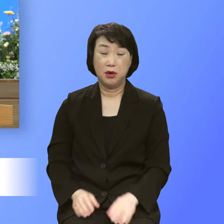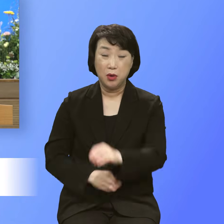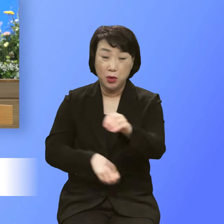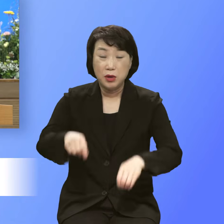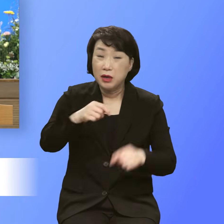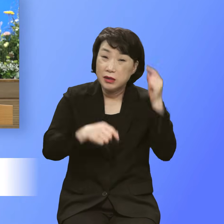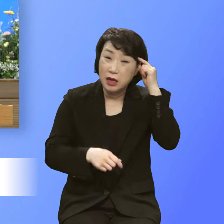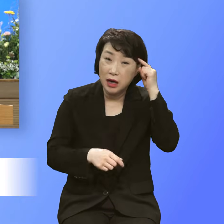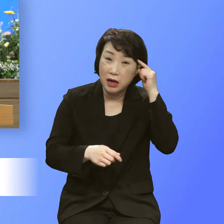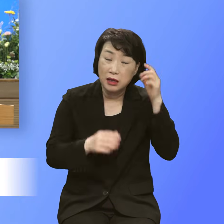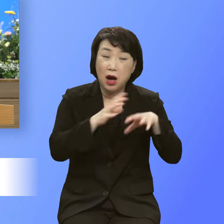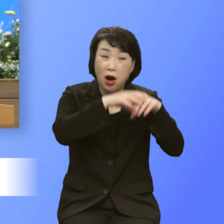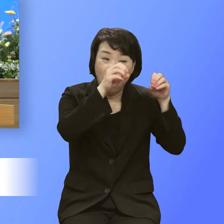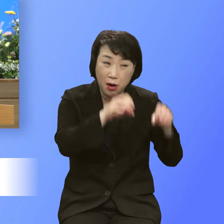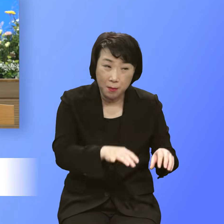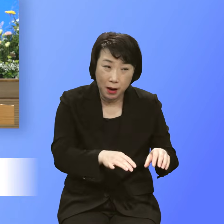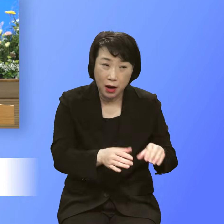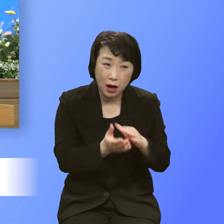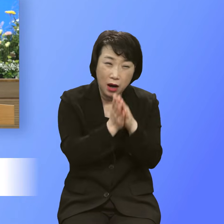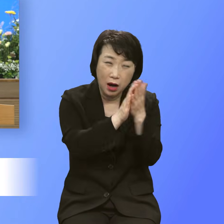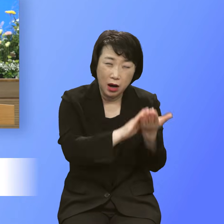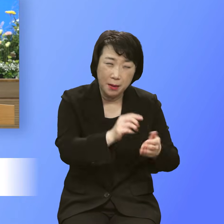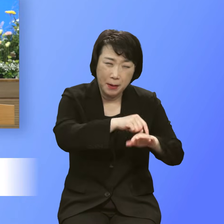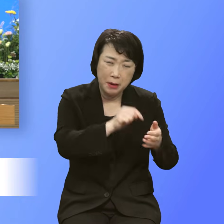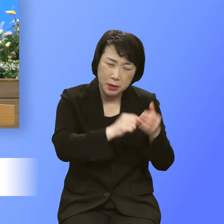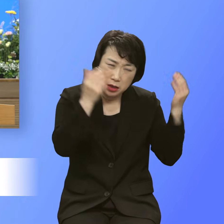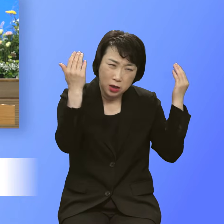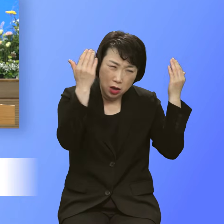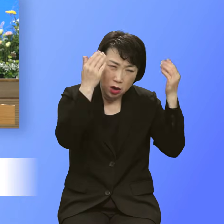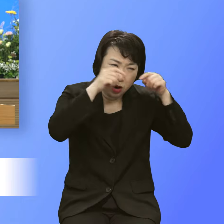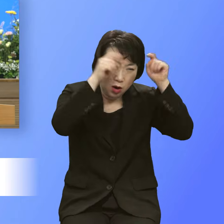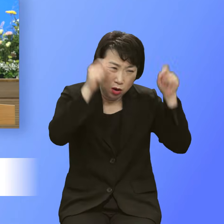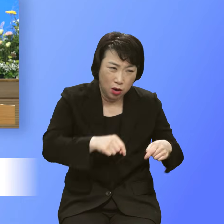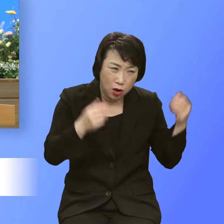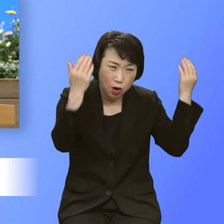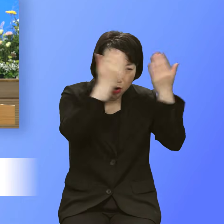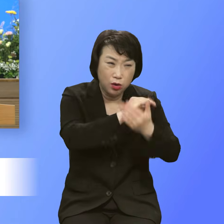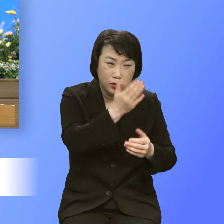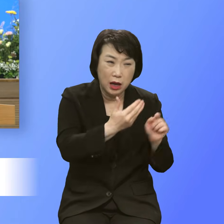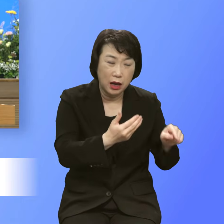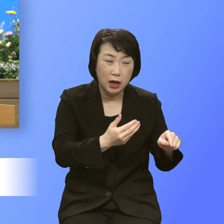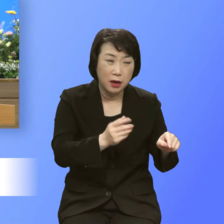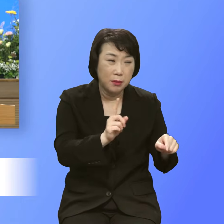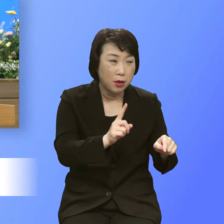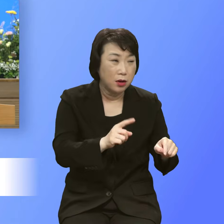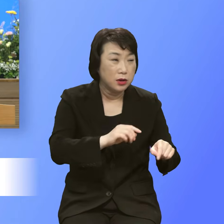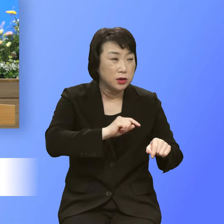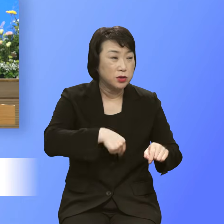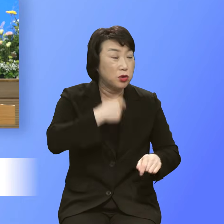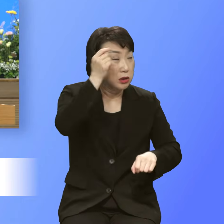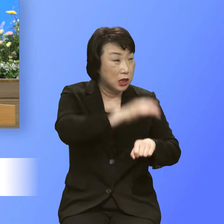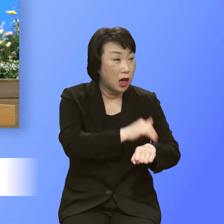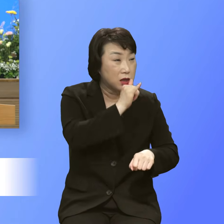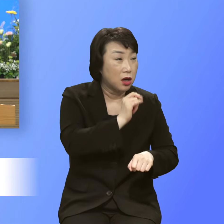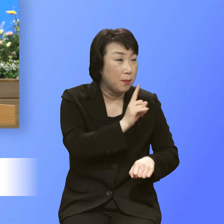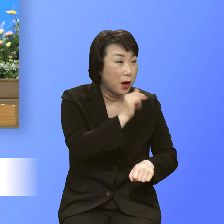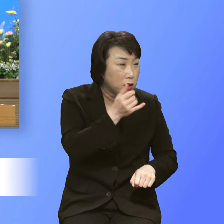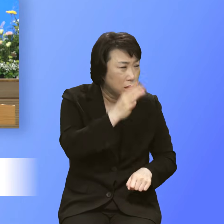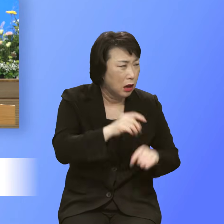오히려 생각이 허망해져서 미련한 마음이 어두워졌으니 스스로 지혜에 따라